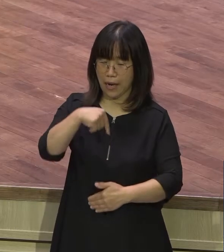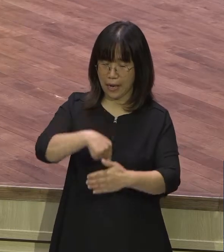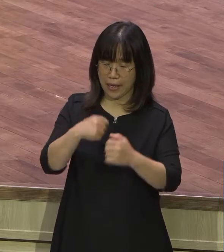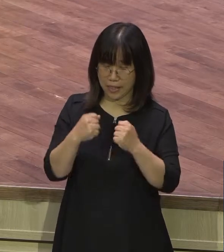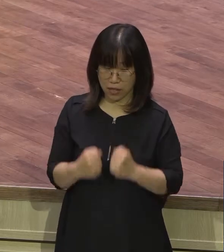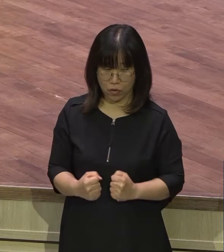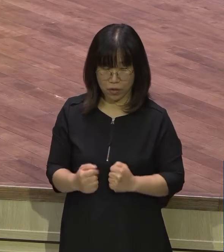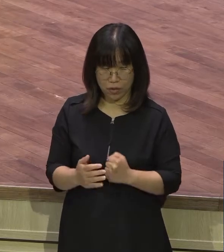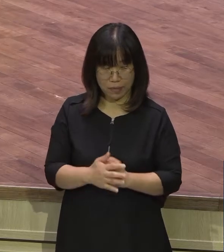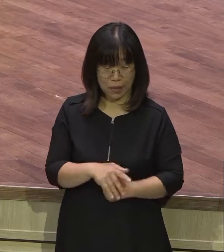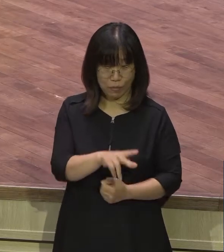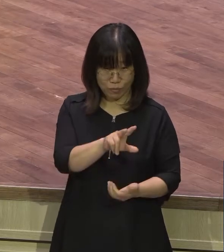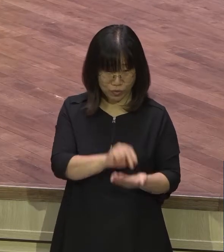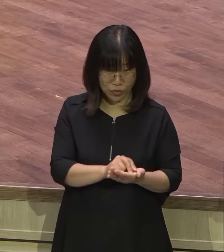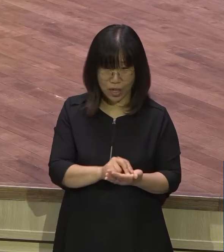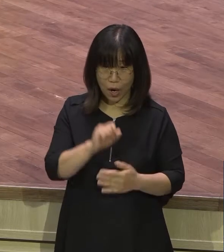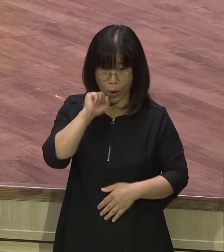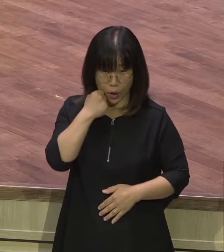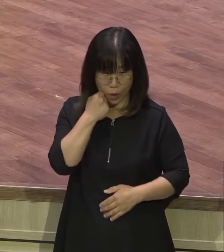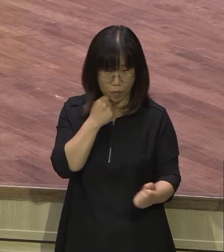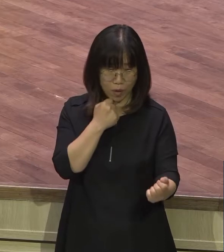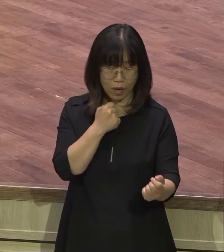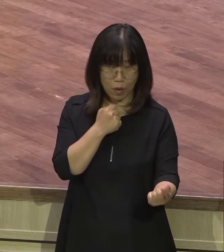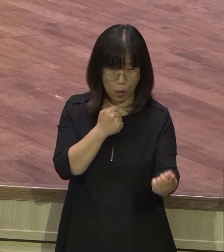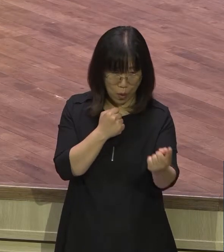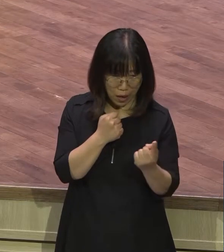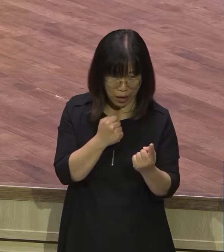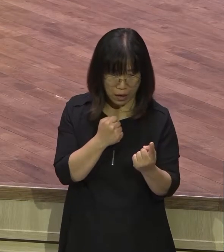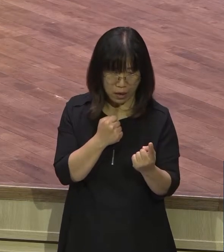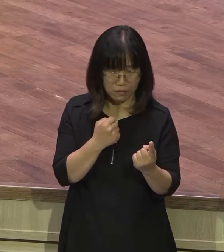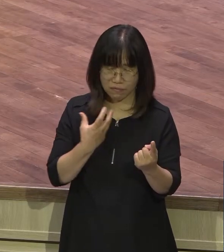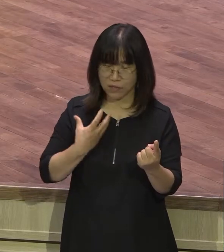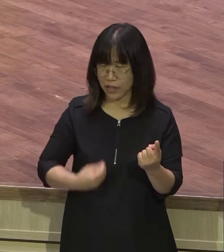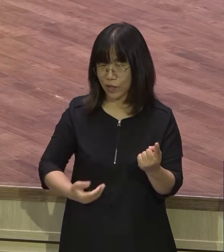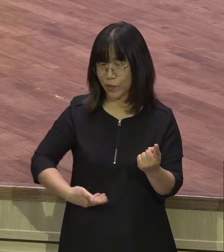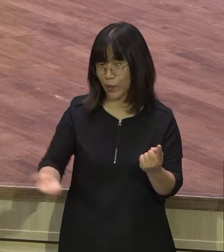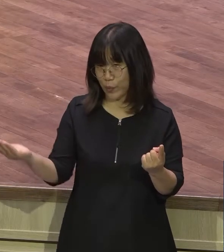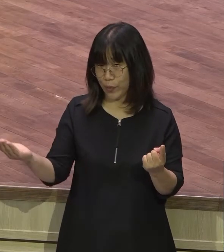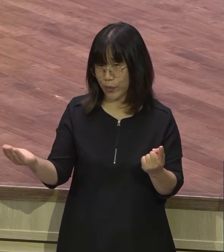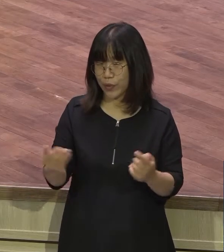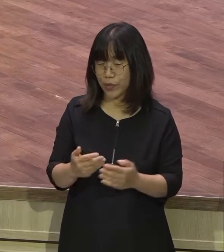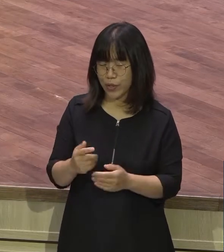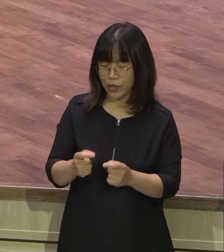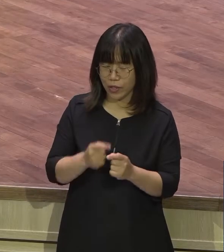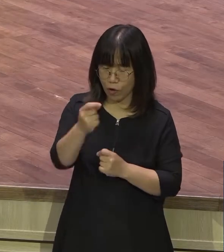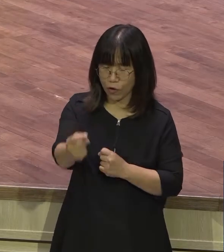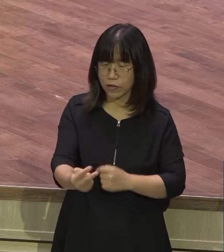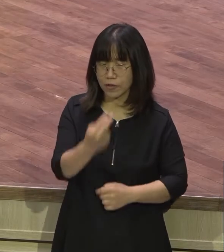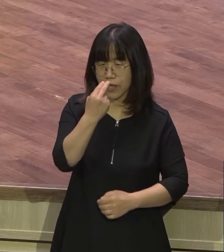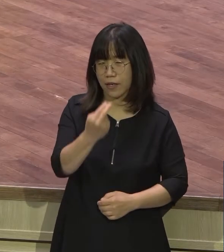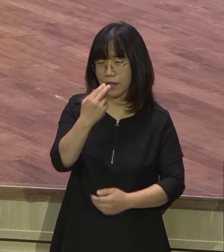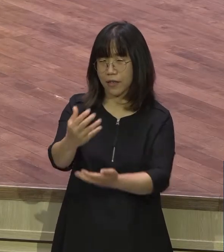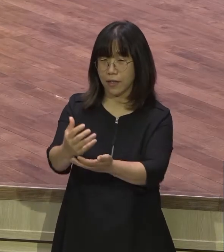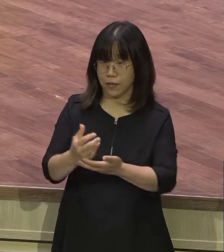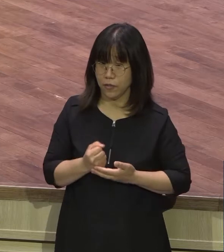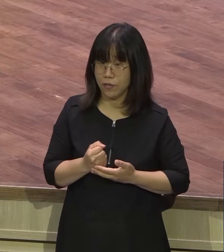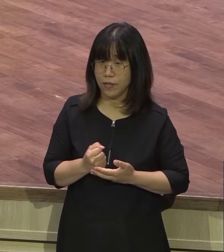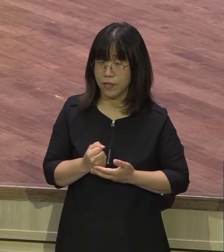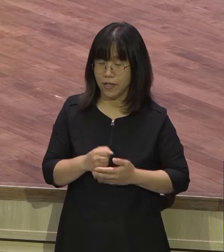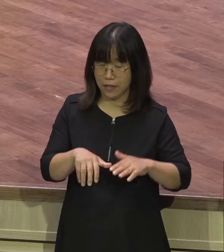까짓거 이거 뭐 어른이 왔다고 해서 내가 자질할 수 있느냐 영생이 내게 있는데 영생이